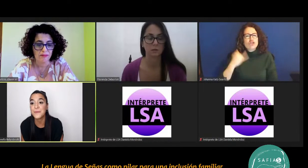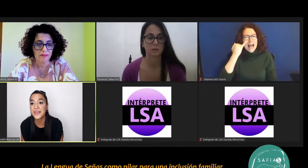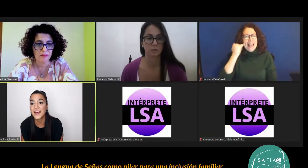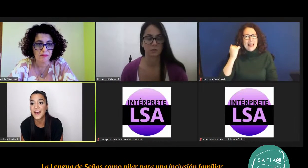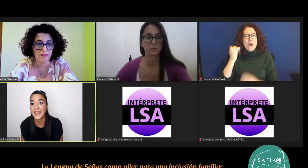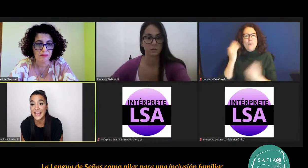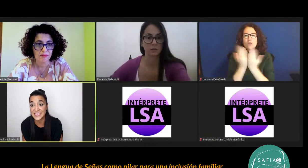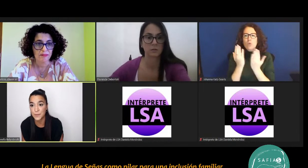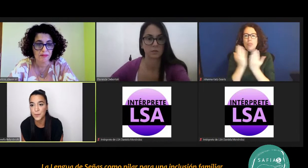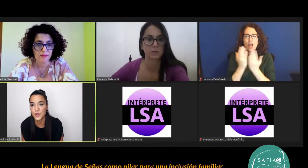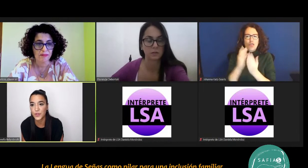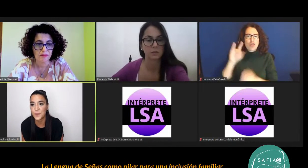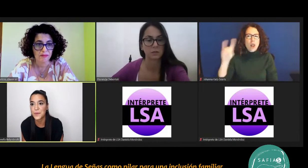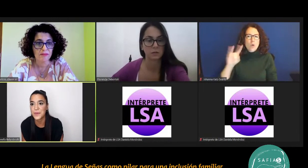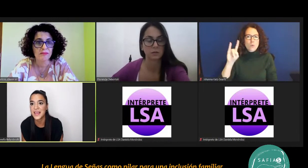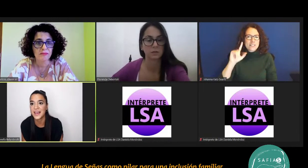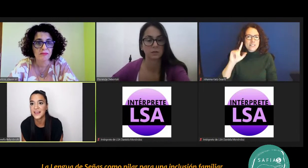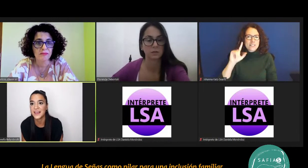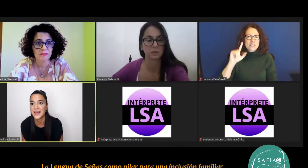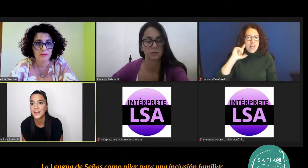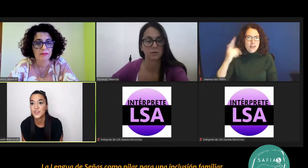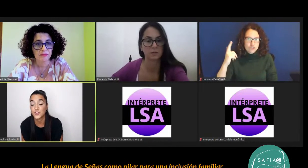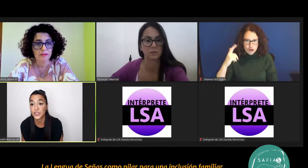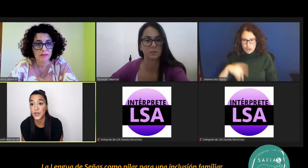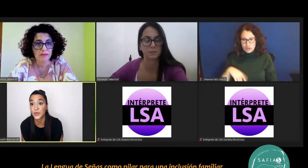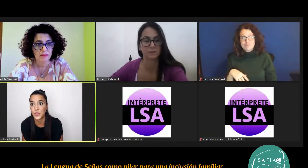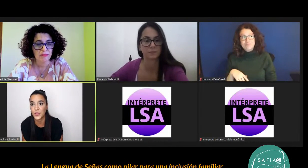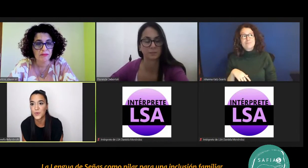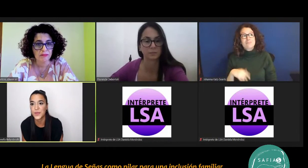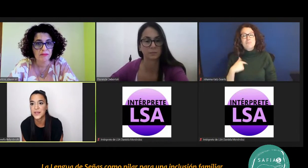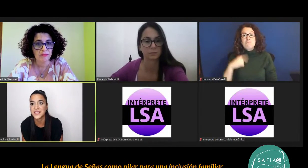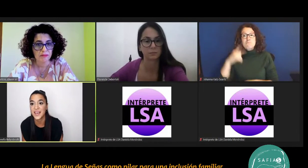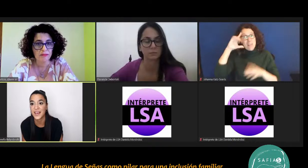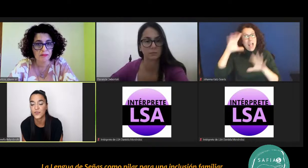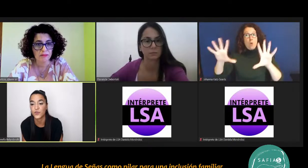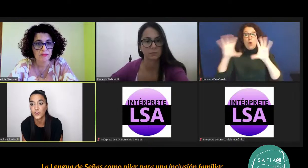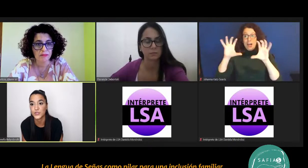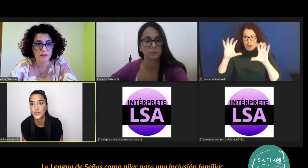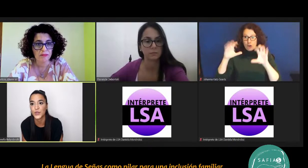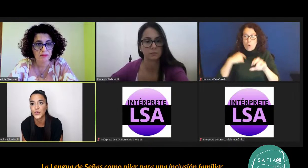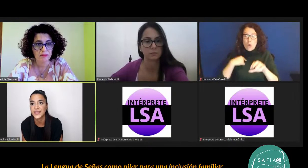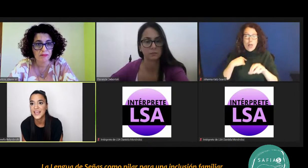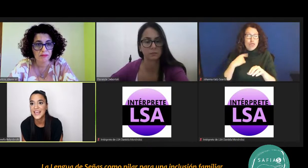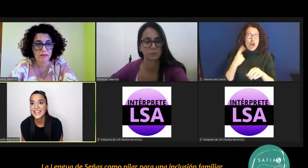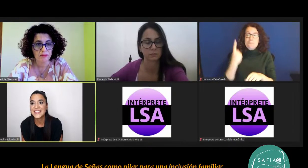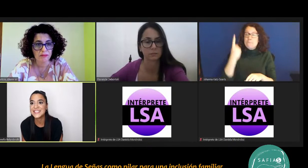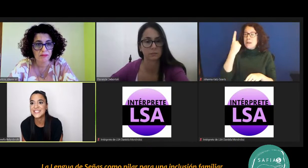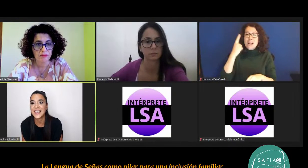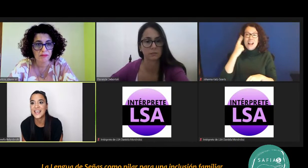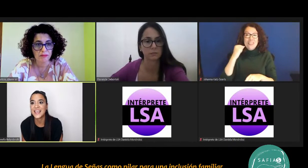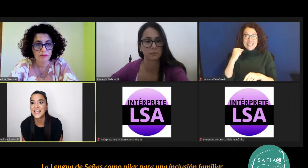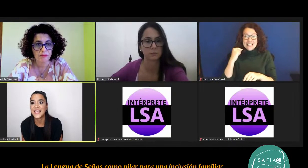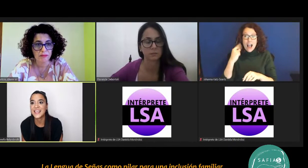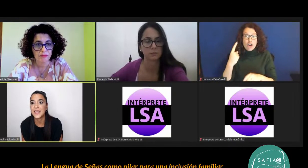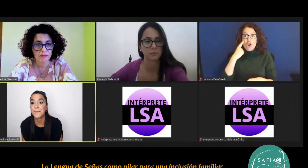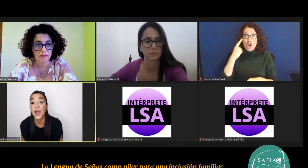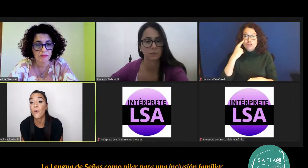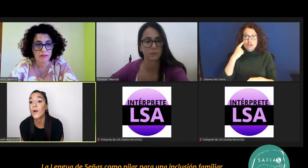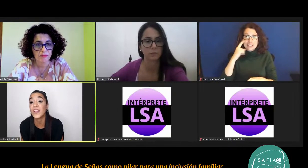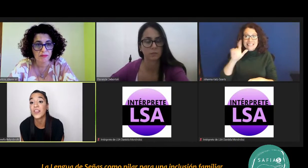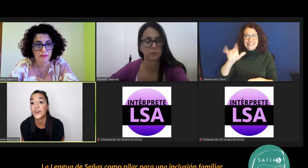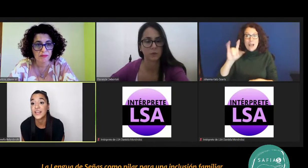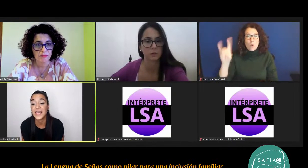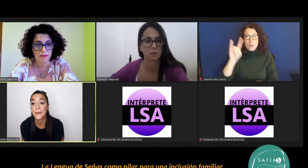en mi vida, en ese momento de mi vida, yo estaba estudiando en la universidad con los sordos, dice, y